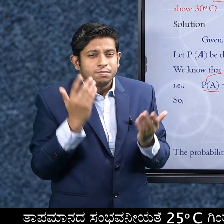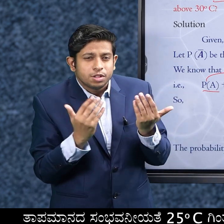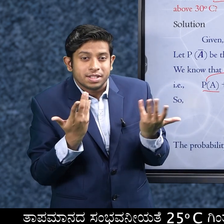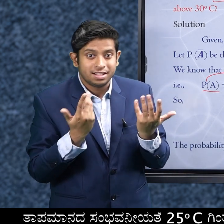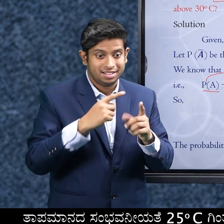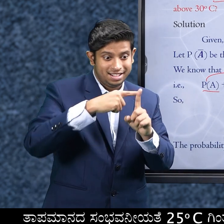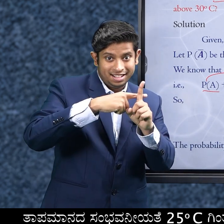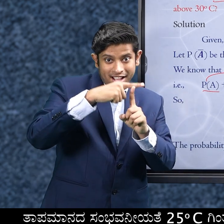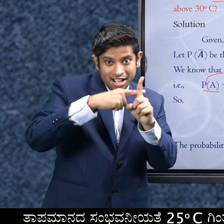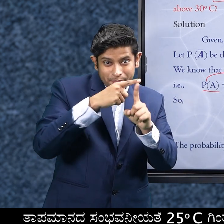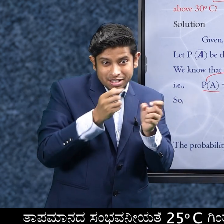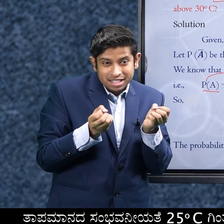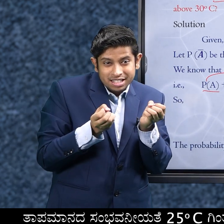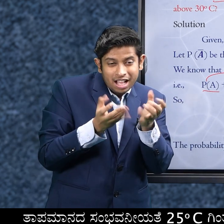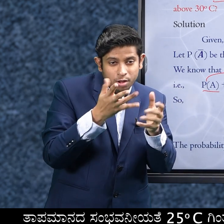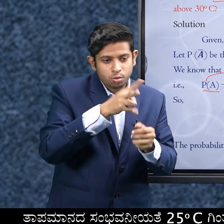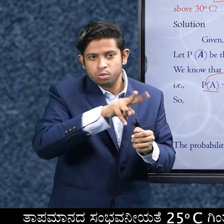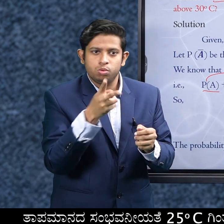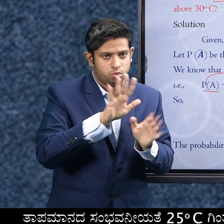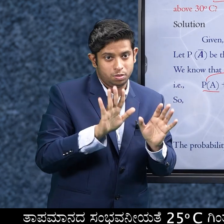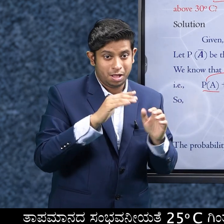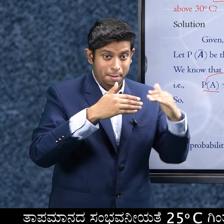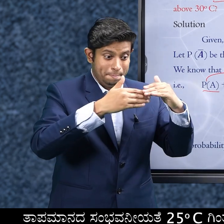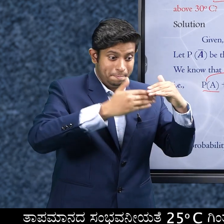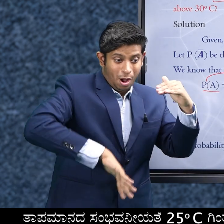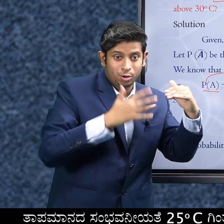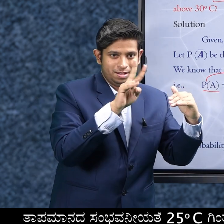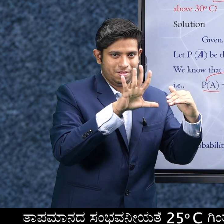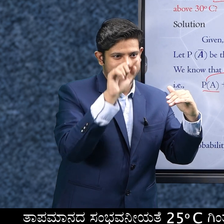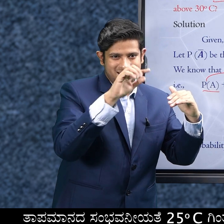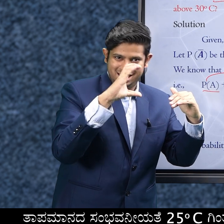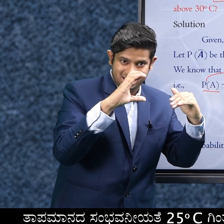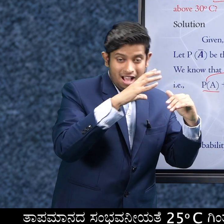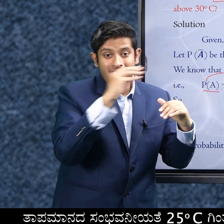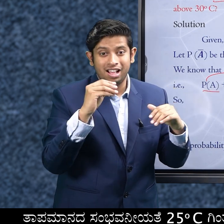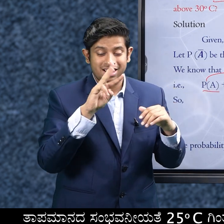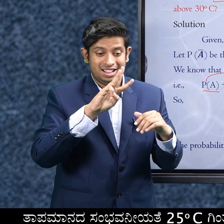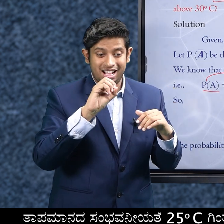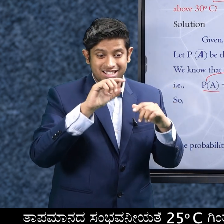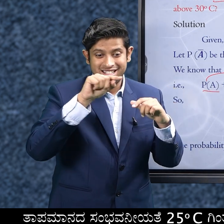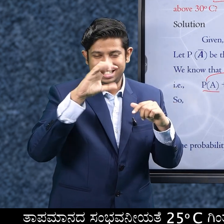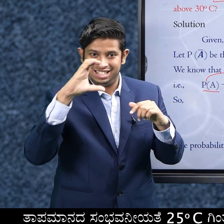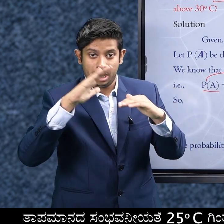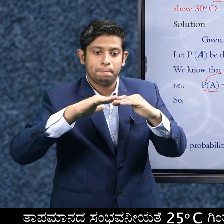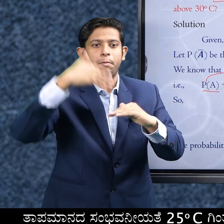ತಾಪಮಾನದ ಸಂಭವನೀಯತೆ 25 ಡಿಗ್ರಿ ಸೆಲ್ಸಿಯಸ್ಗಿಂತ ಕಡಿಮೆ ಮತ್ತು 30 ಡಿಗ್ರಿ ಸೆಲ್ಸಿಯಸ್ಗಿಂತ 0.6 ಗಿಂತ ಹೆಚ್ಚಾಗಿರುತ್ತೆ.